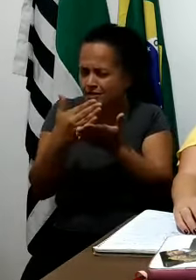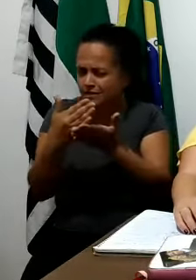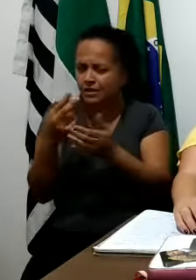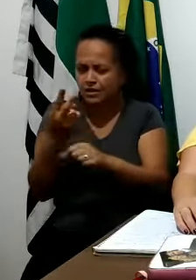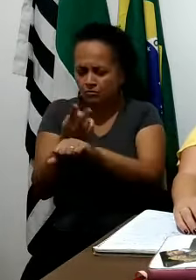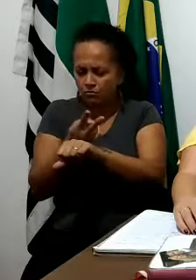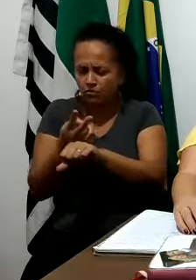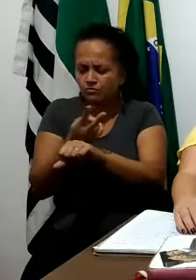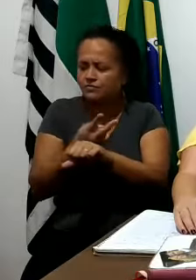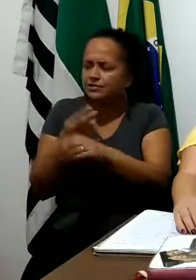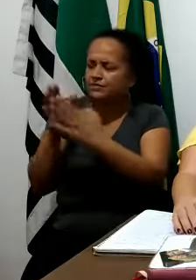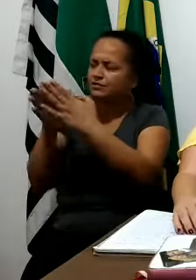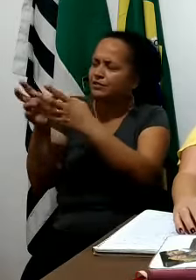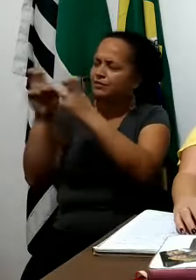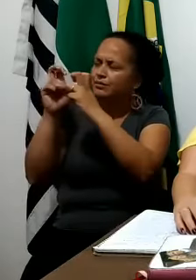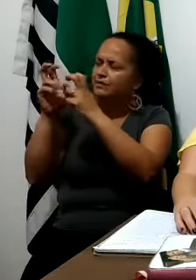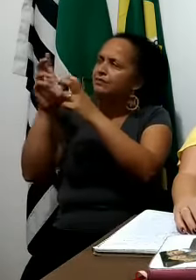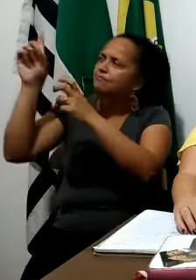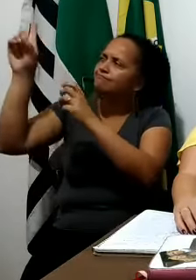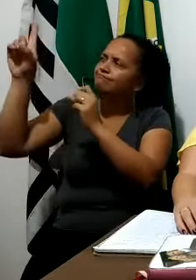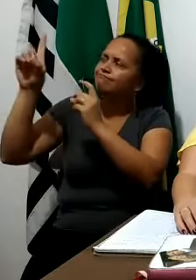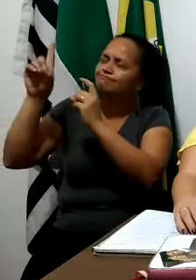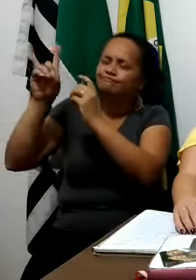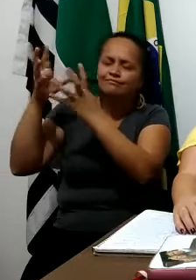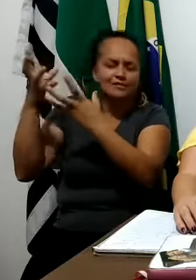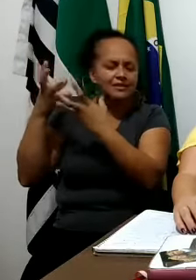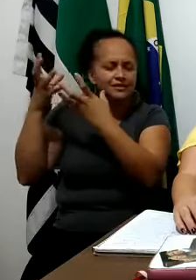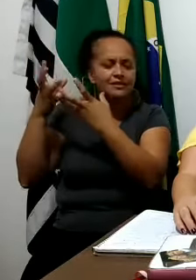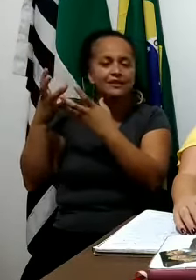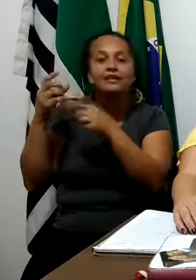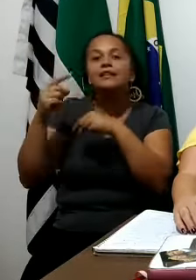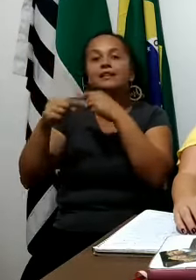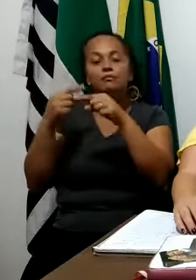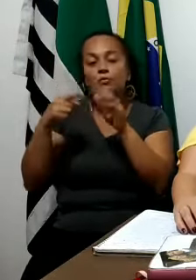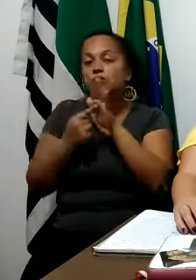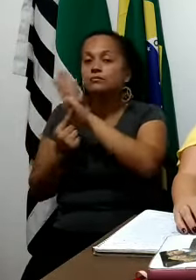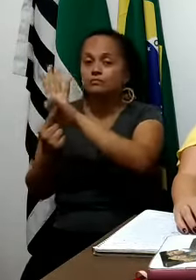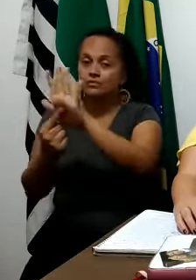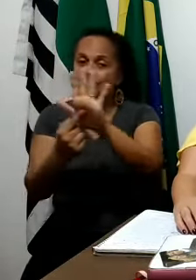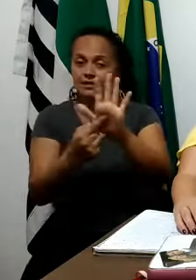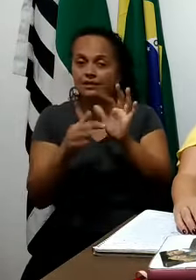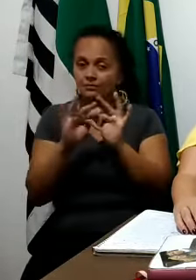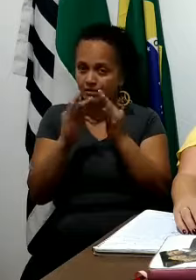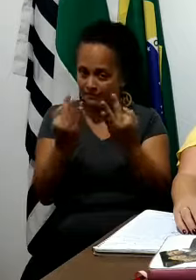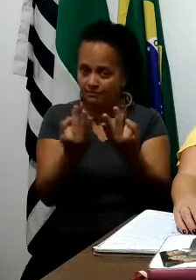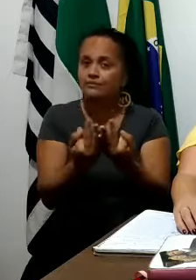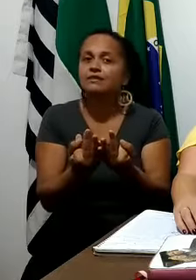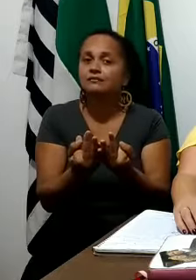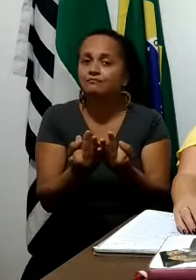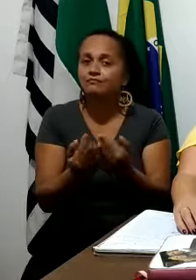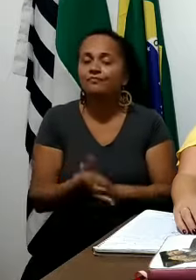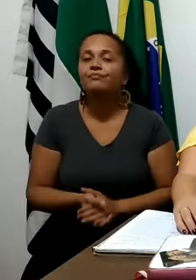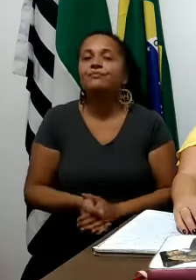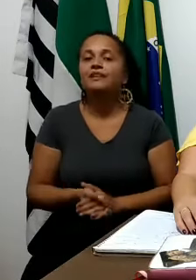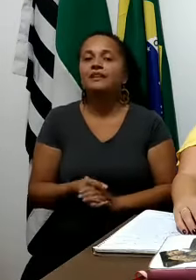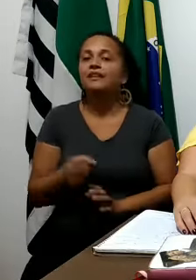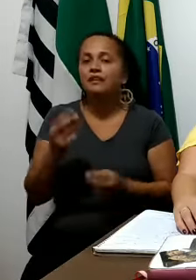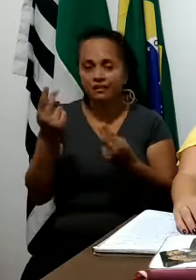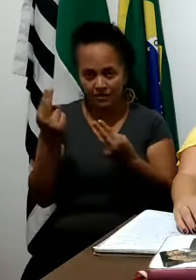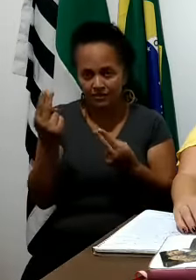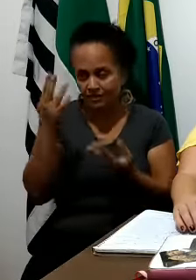é bom, né? Eu acredito que Jacó mostrou quanto Deus é bom na vida de cada um dos filhos deles. Se